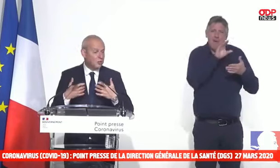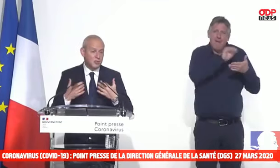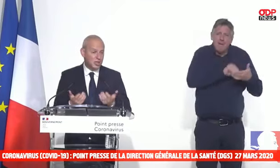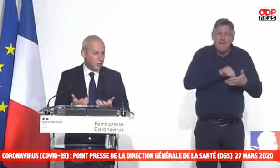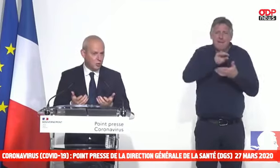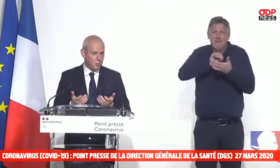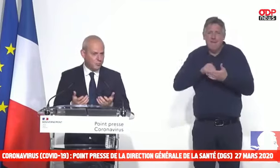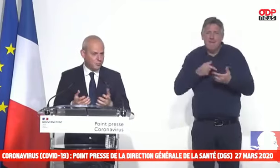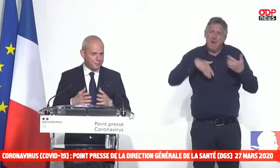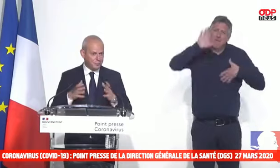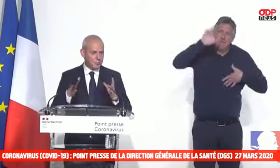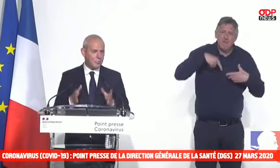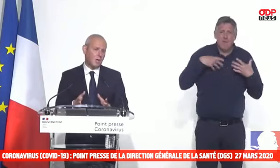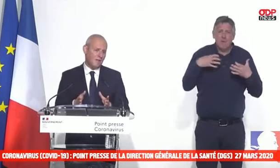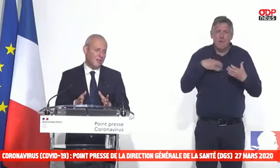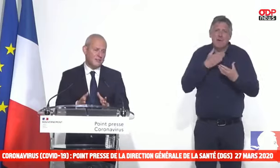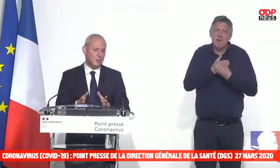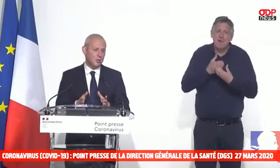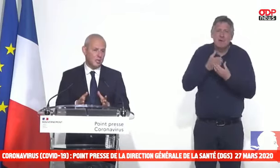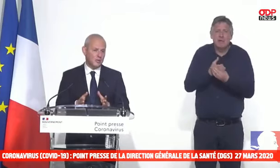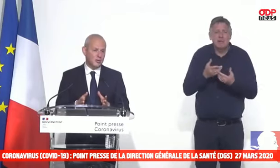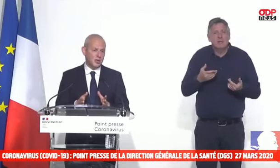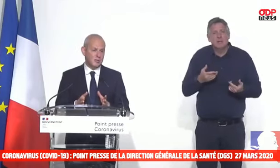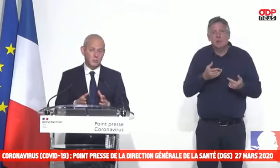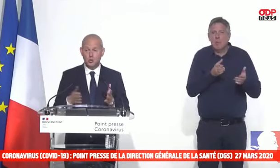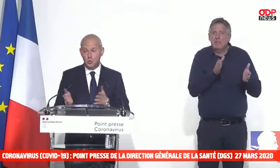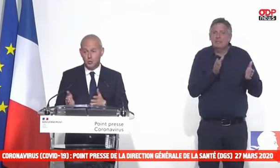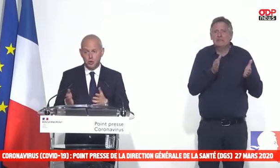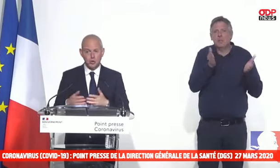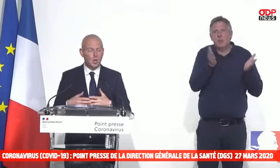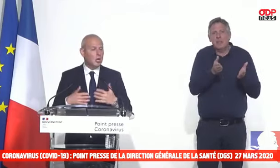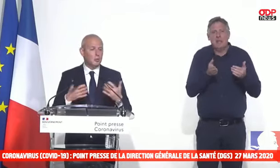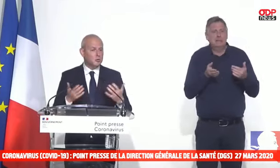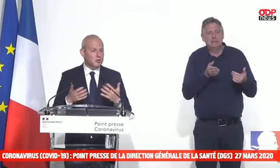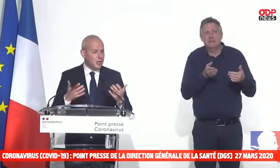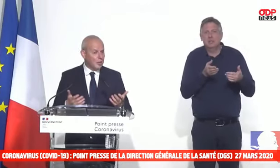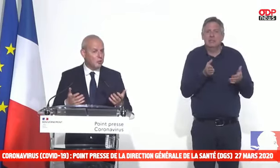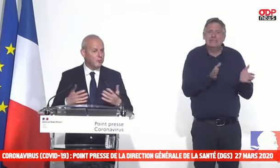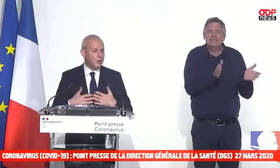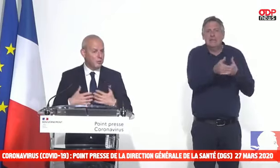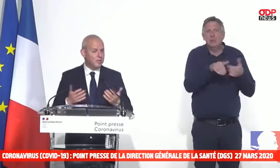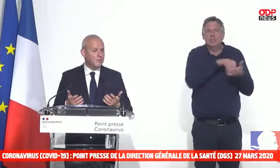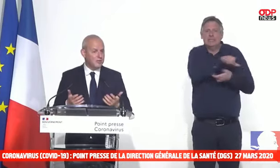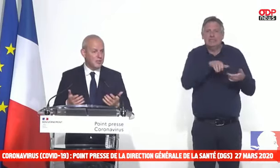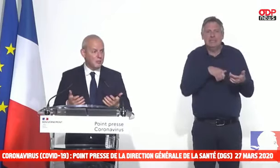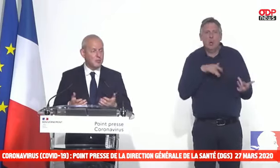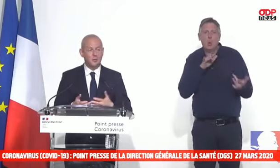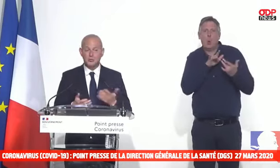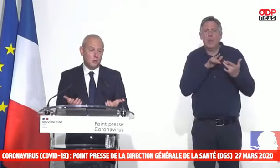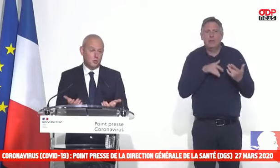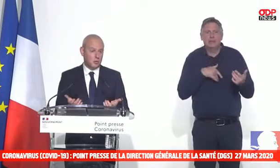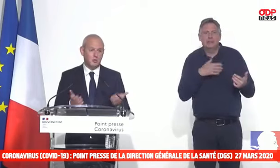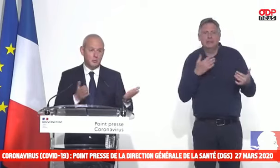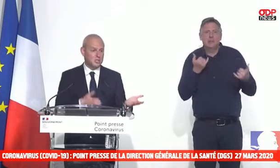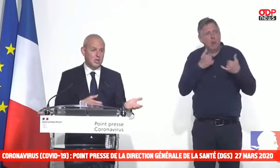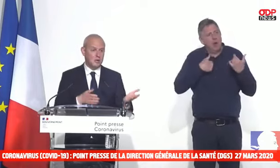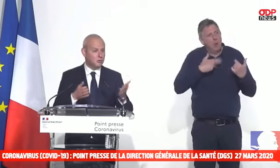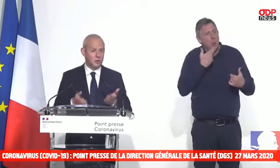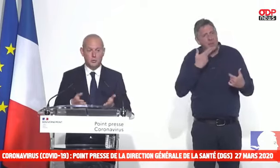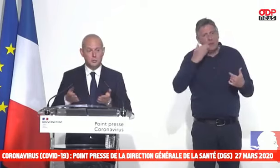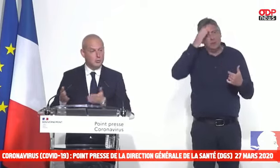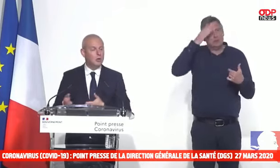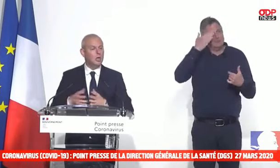contact directement avec la cellule de crise de l'établissement le plus proche, puisque c'est là qu'on peut faire bénéficier l'établissement de ses compétences